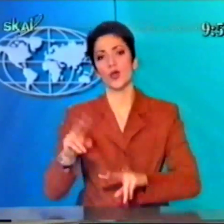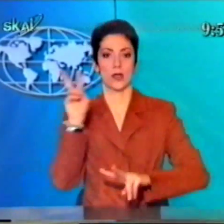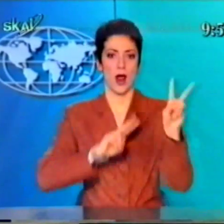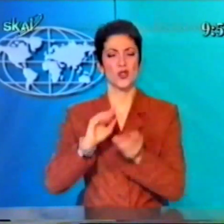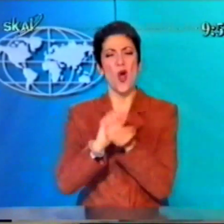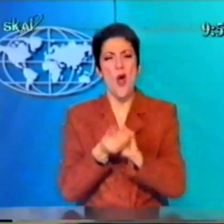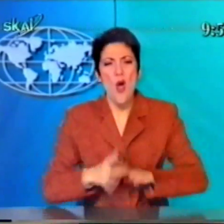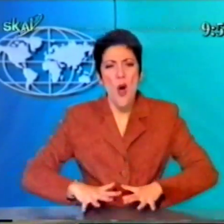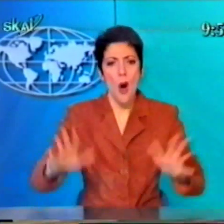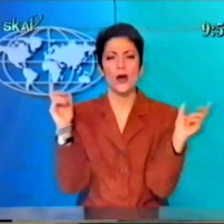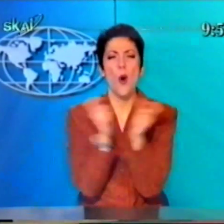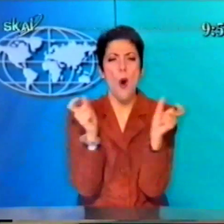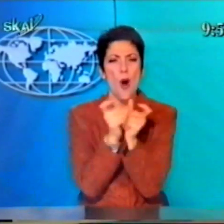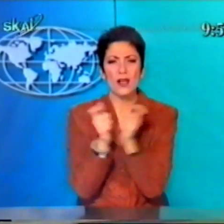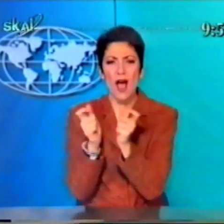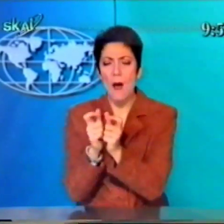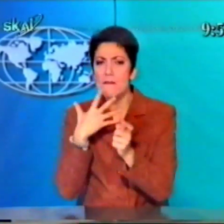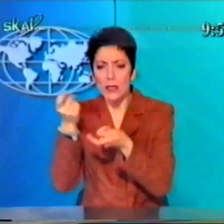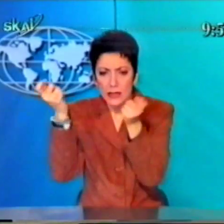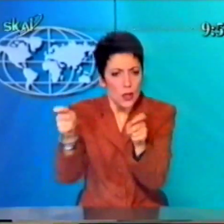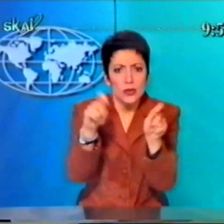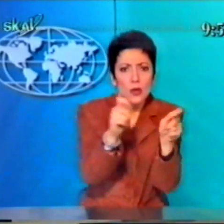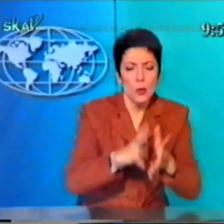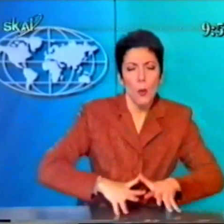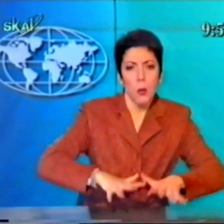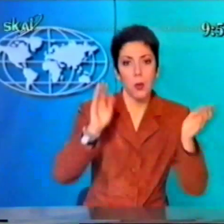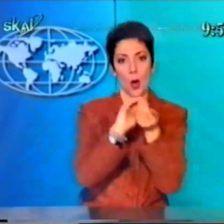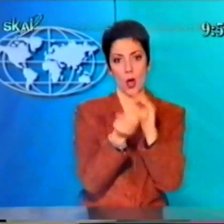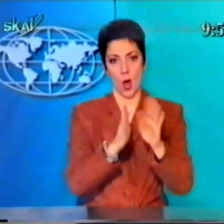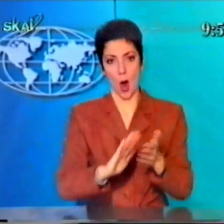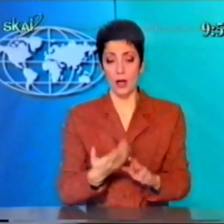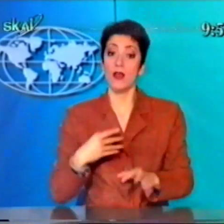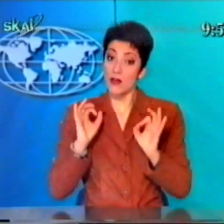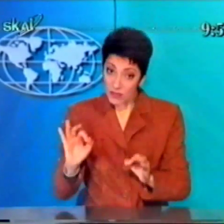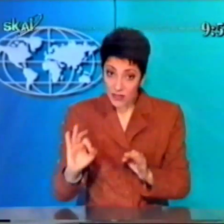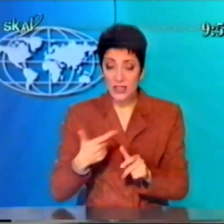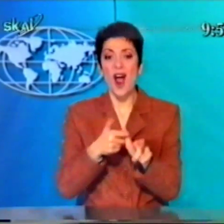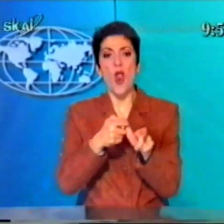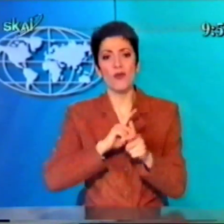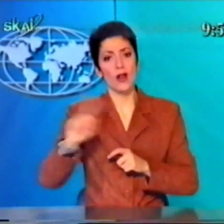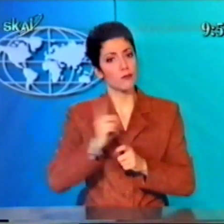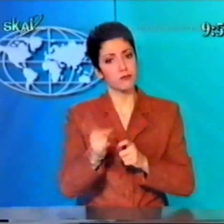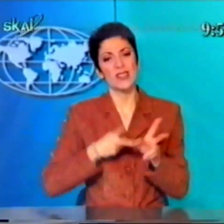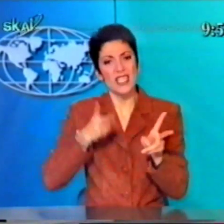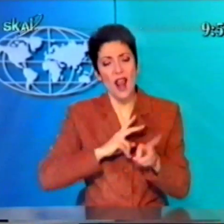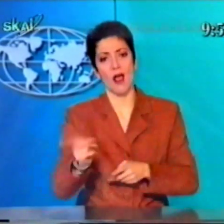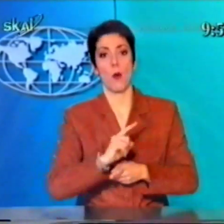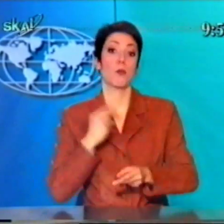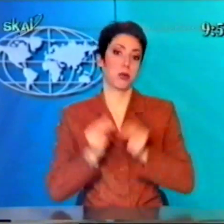χιόνι, ενώ προβλήματα έχουν δημιουργηθεί και στις συγκοινωνίες. Δύο άνθρωποι, ένα στην Αττική και ένα στα Γιάννενα, έχασαν